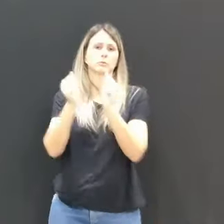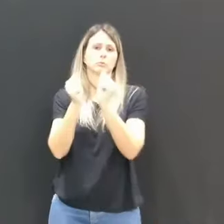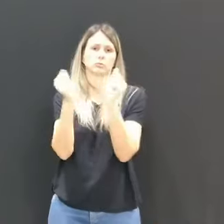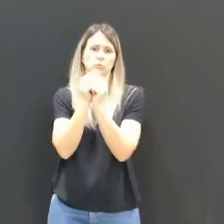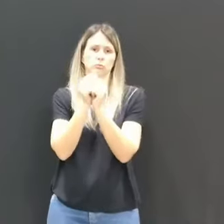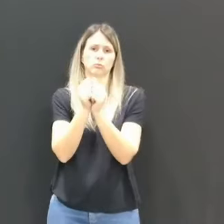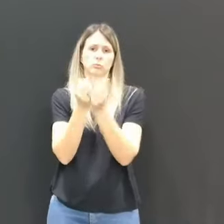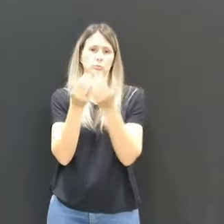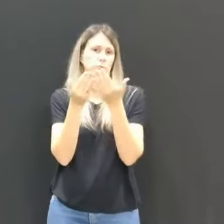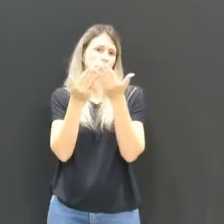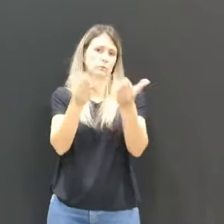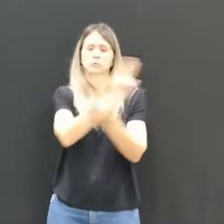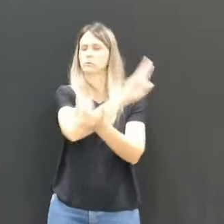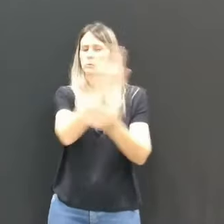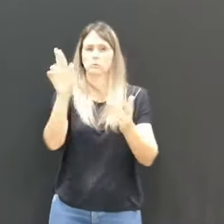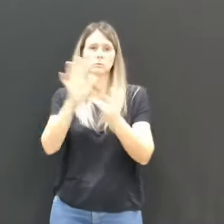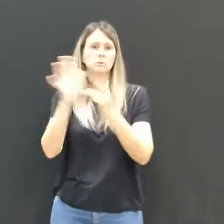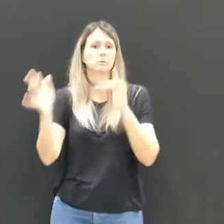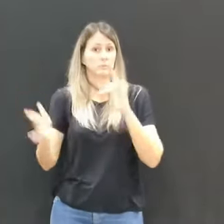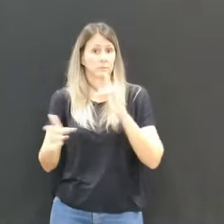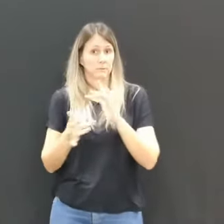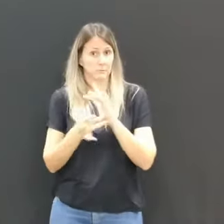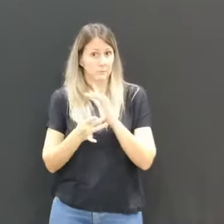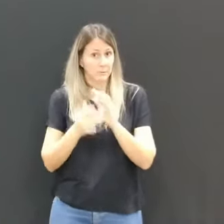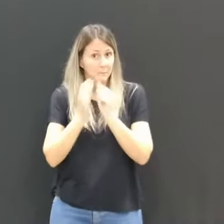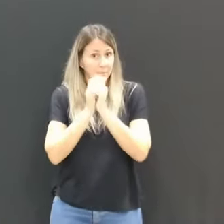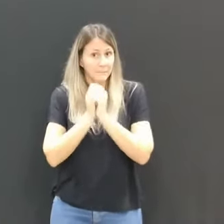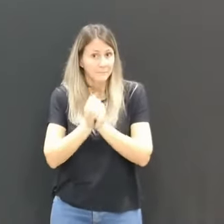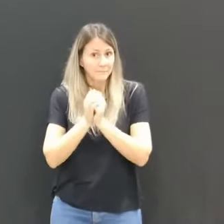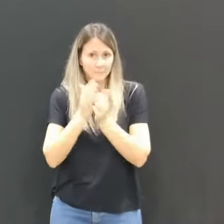com você vai te ajudar. Em nome de Jesus. Amém?